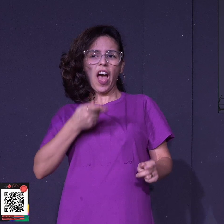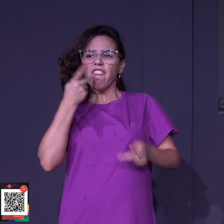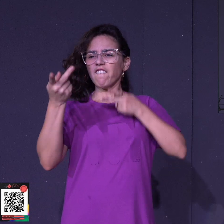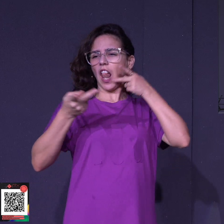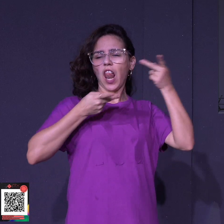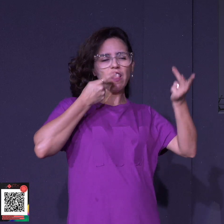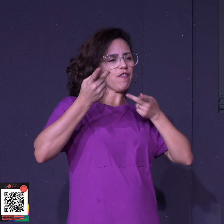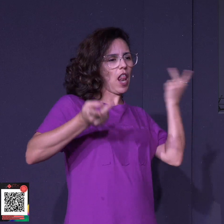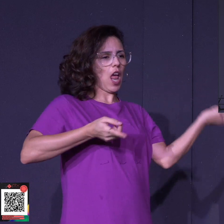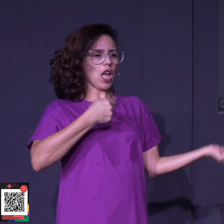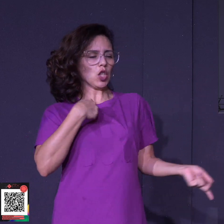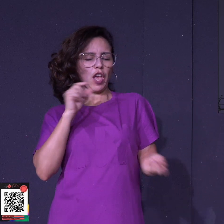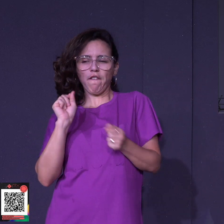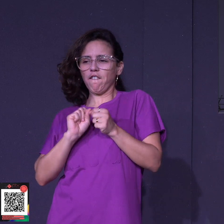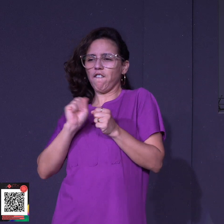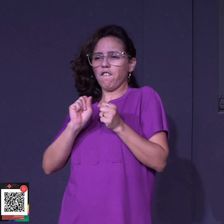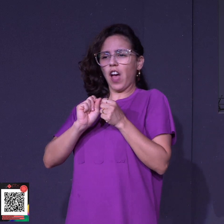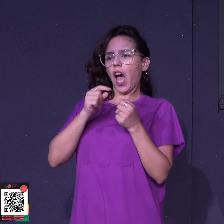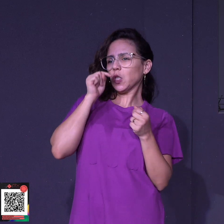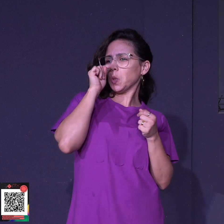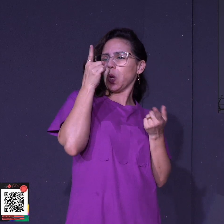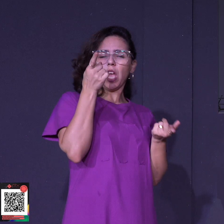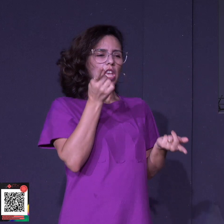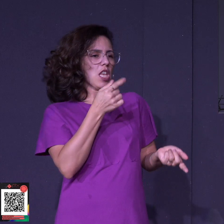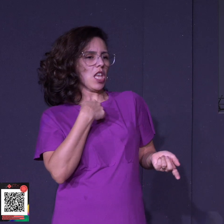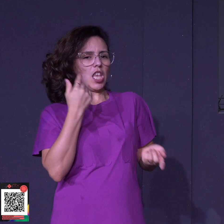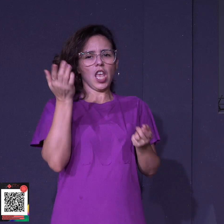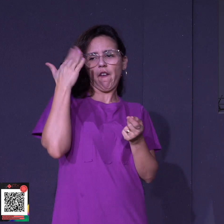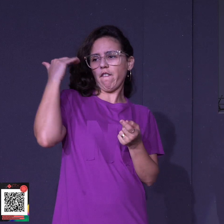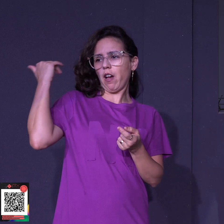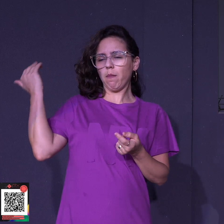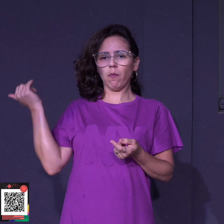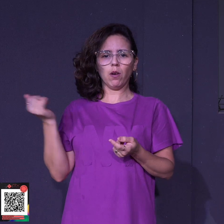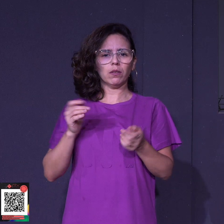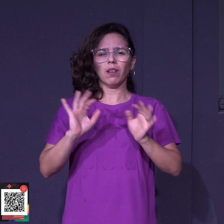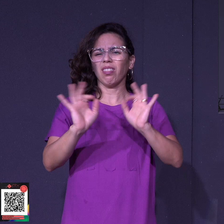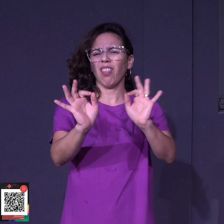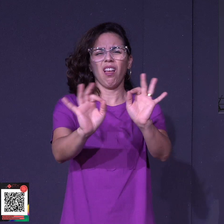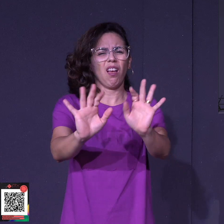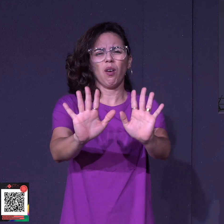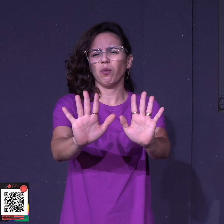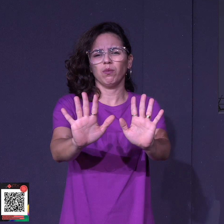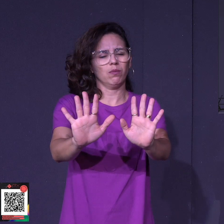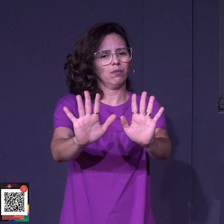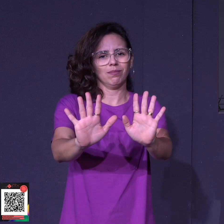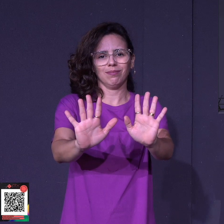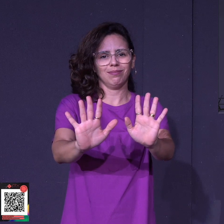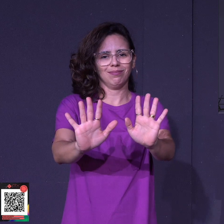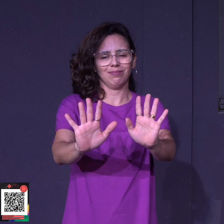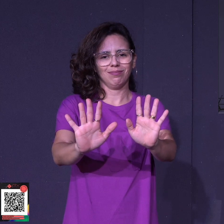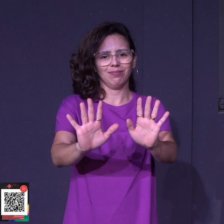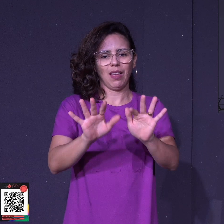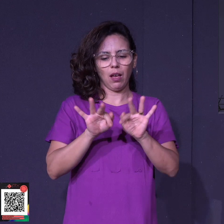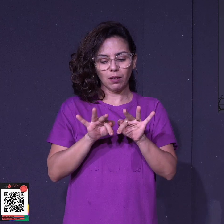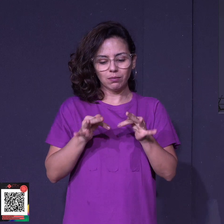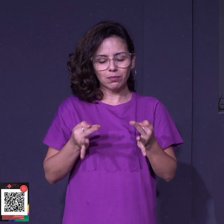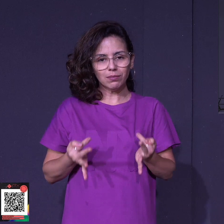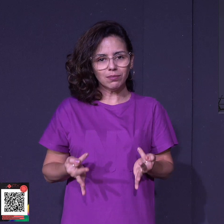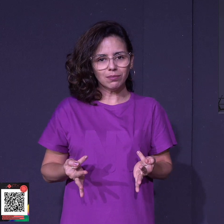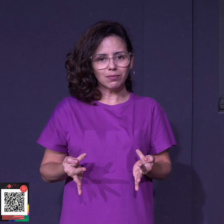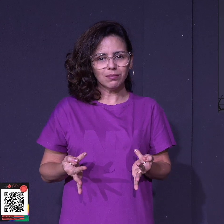Perdoa os que lhe ofendem. Eles servem a Deus no profundo dos seus corações